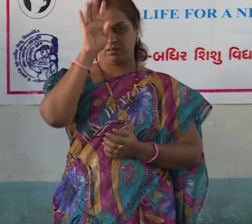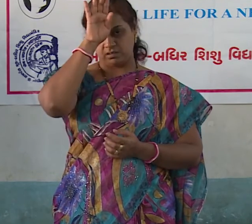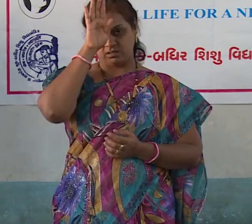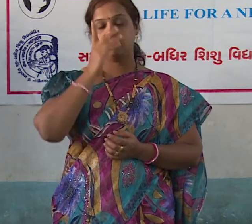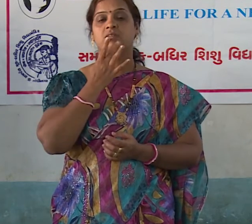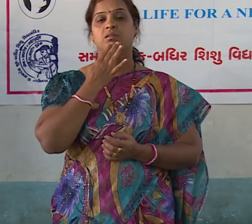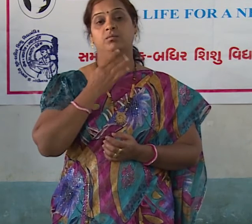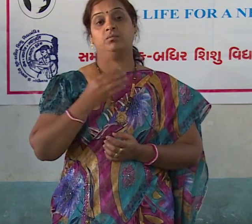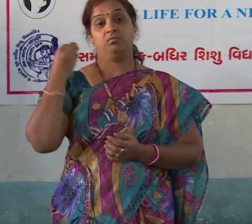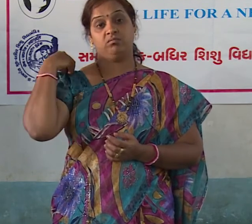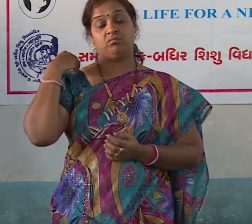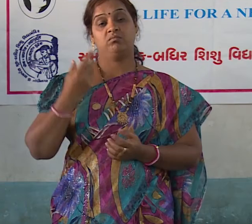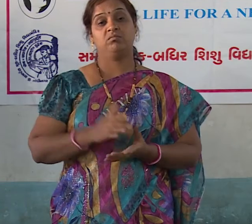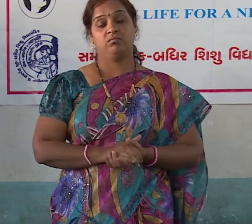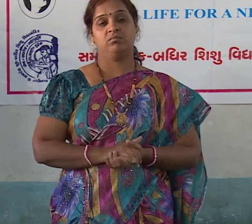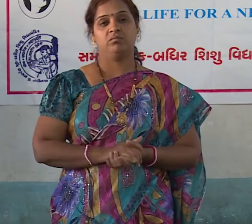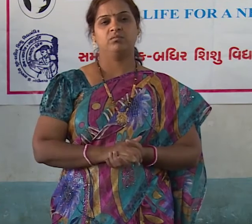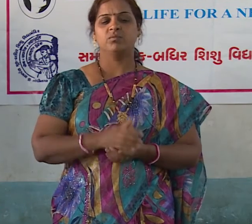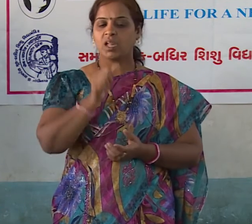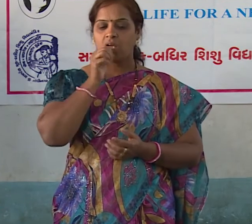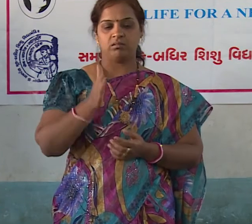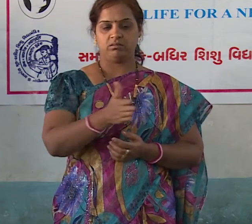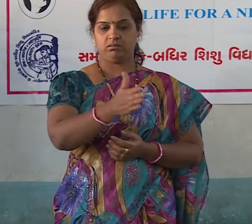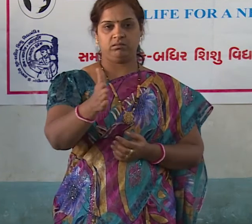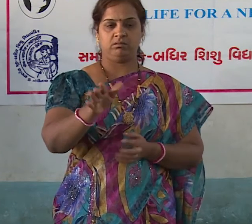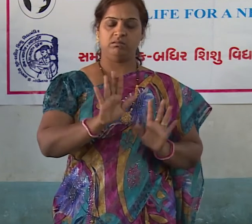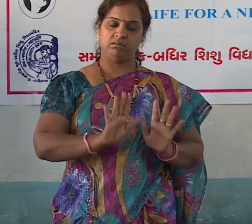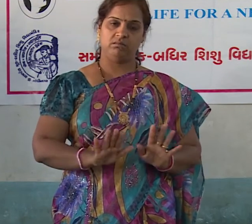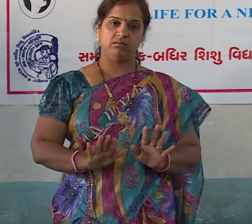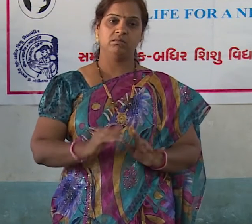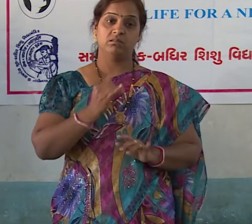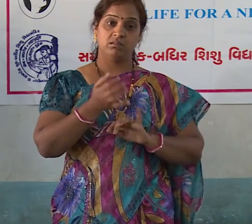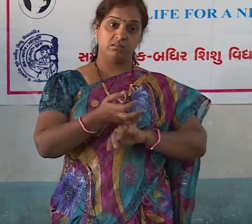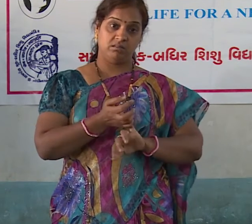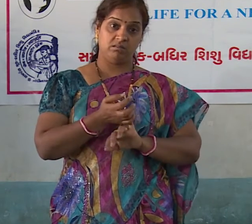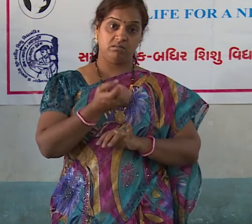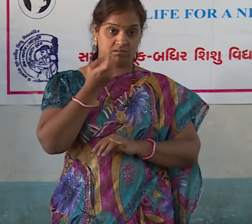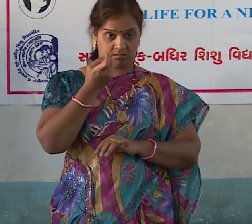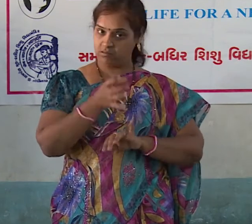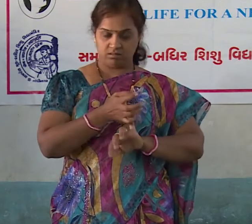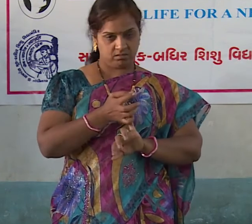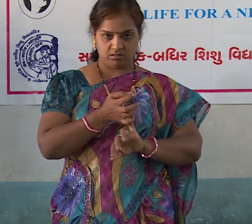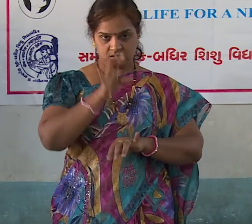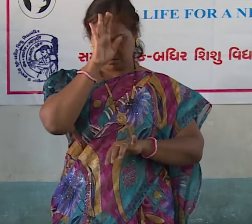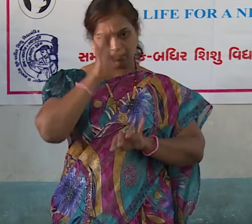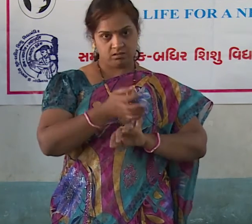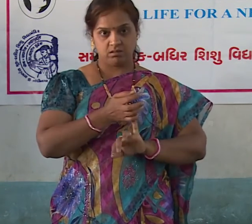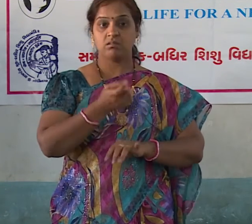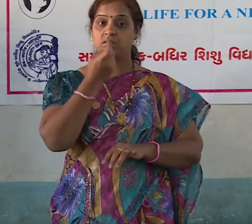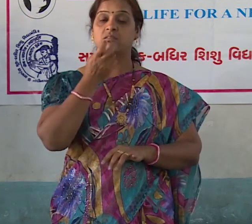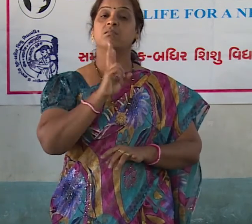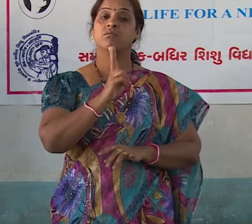दिन नदी किनारे पिकनिक का प्रोग्राम रखा, उसको खास उत्तर देने के लिए। वहां बच्चे बच्चे भी खेल रहे